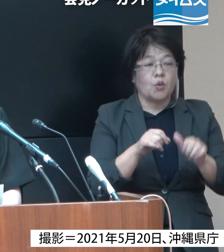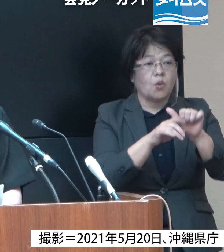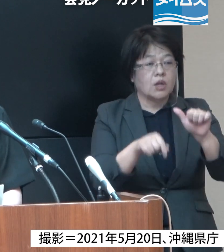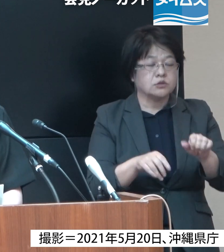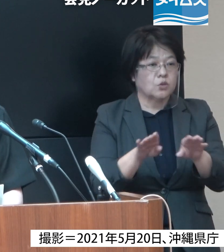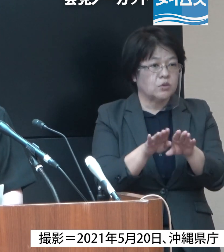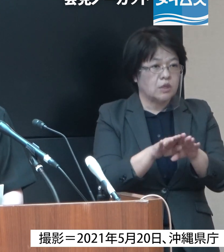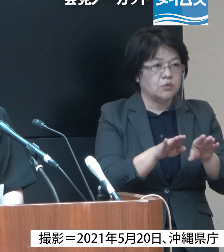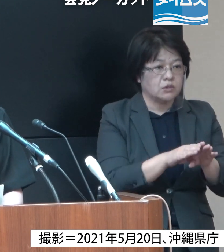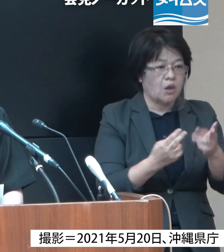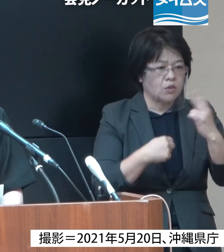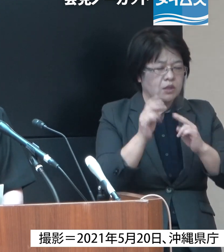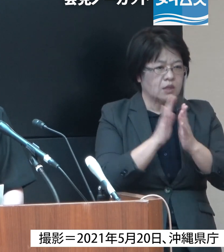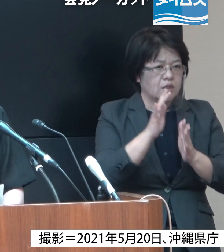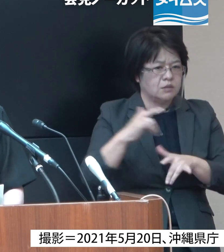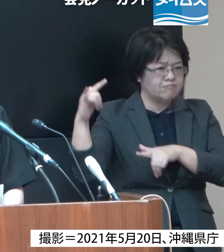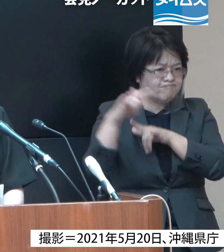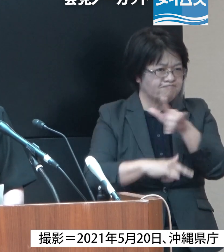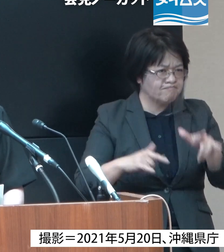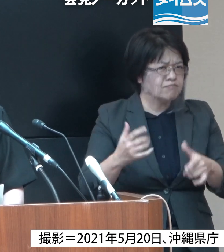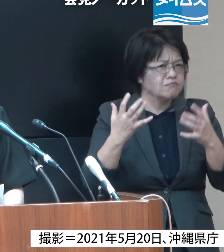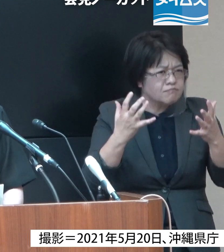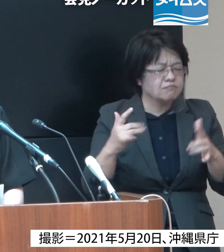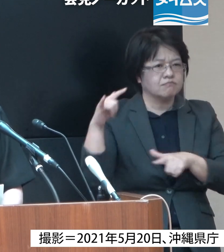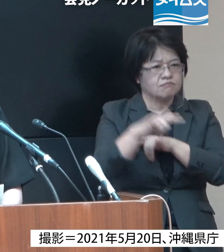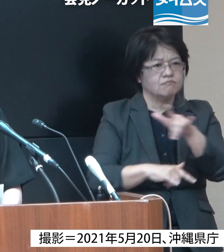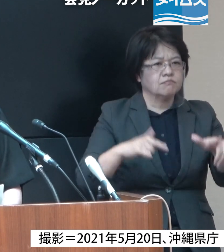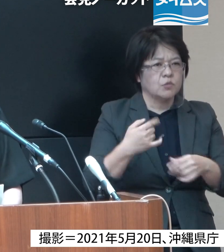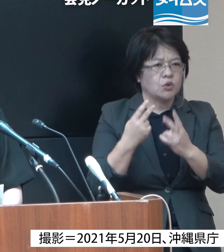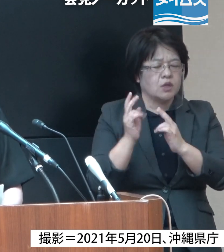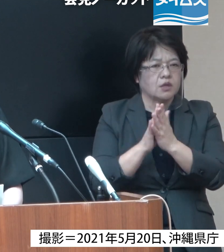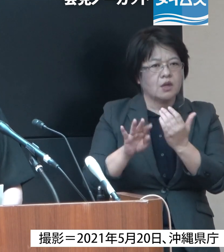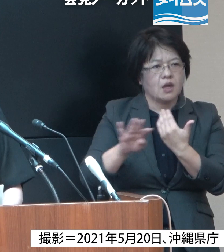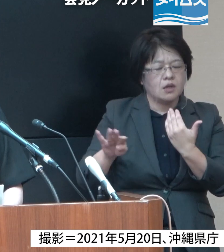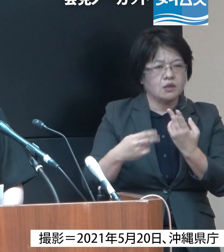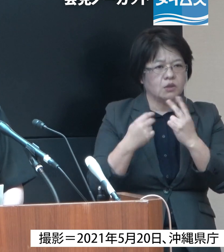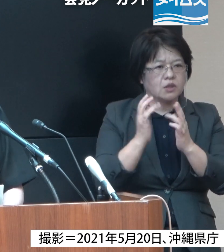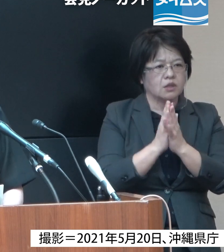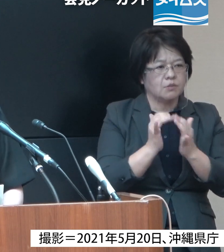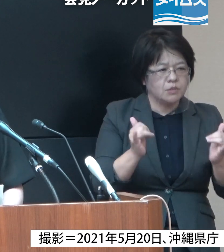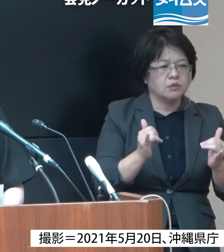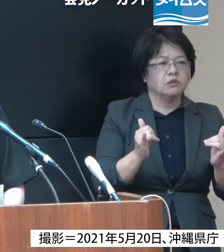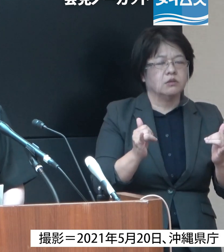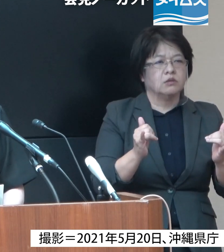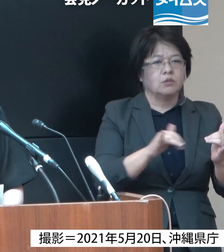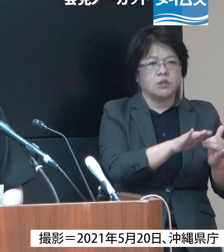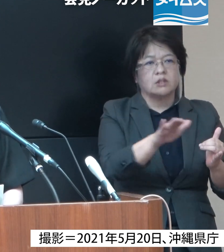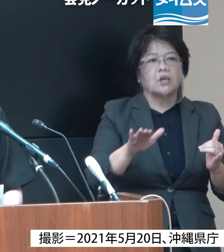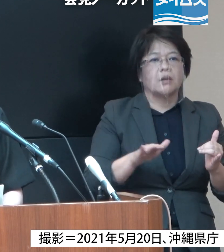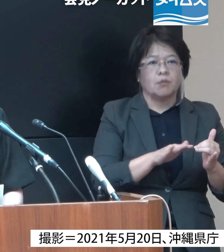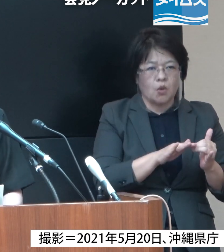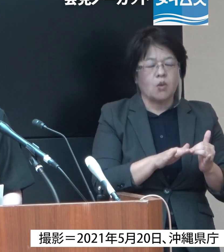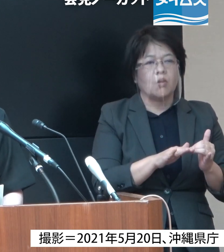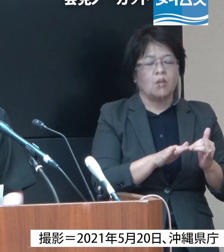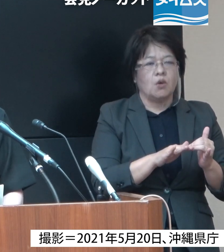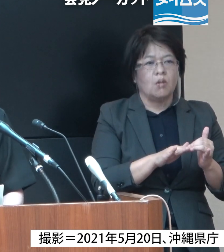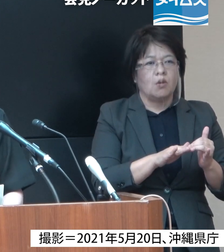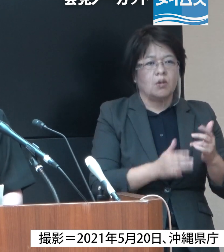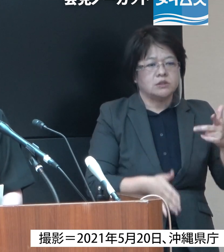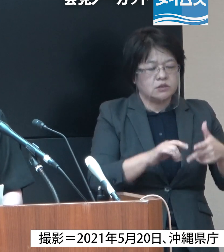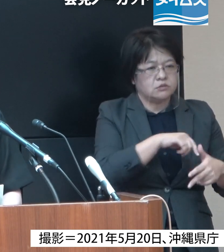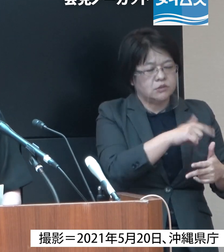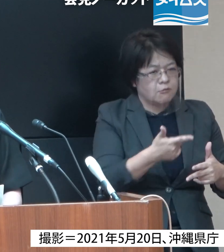ークでかなりの数の方々が県外からも県民の方もこの人の流れがあ